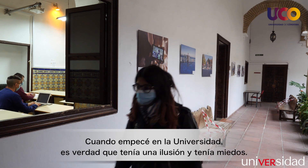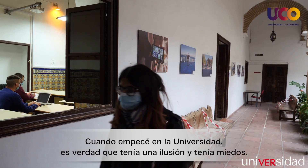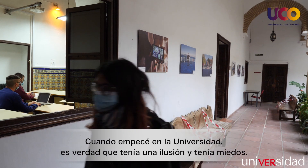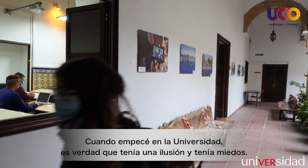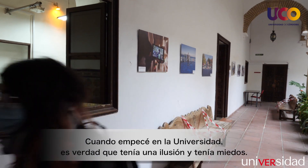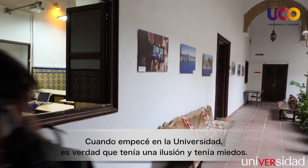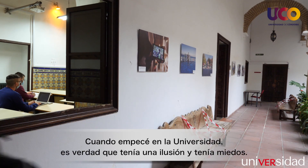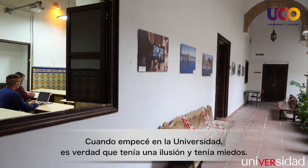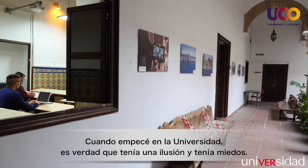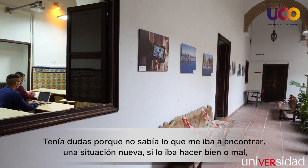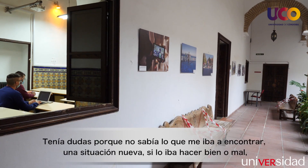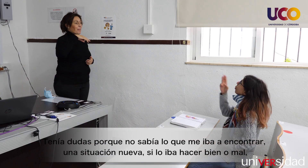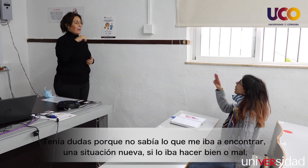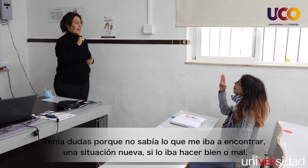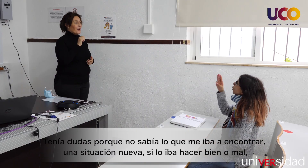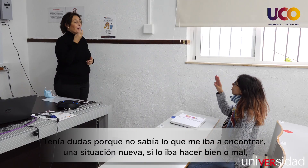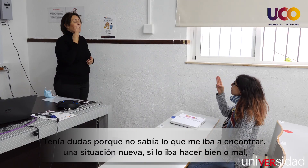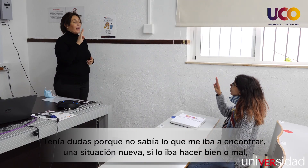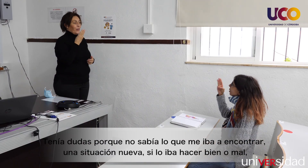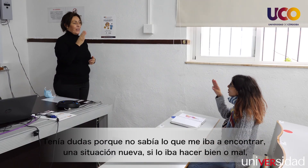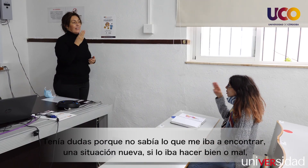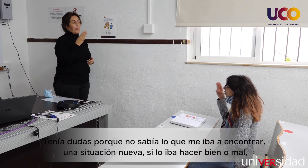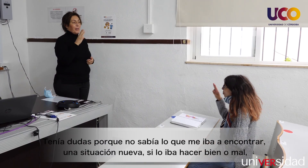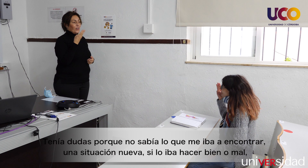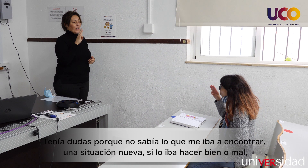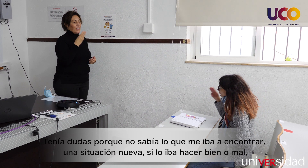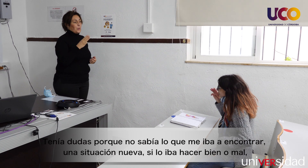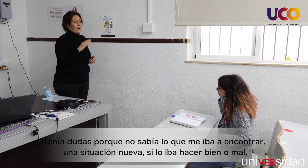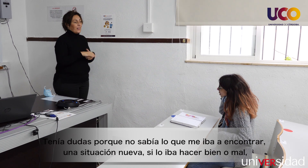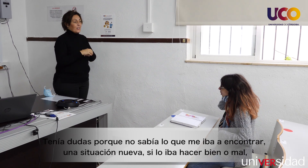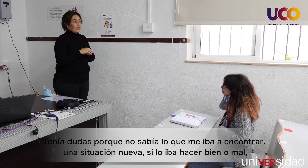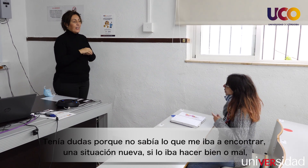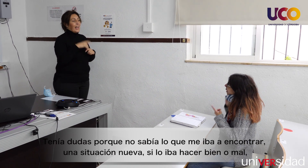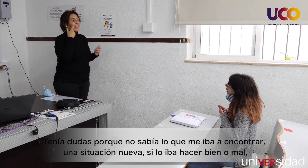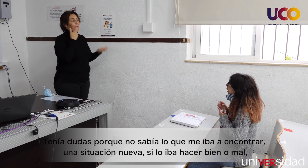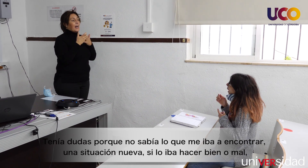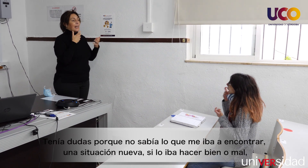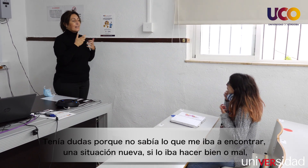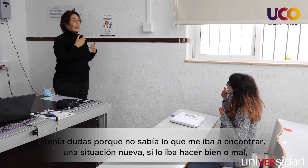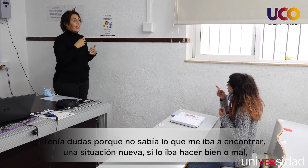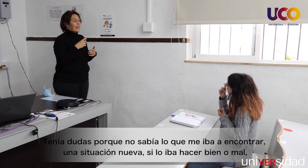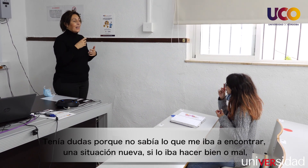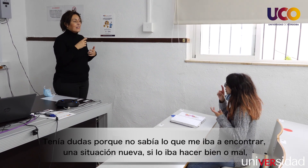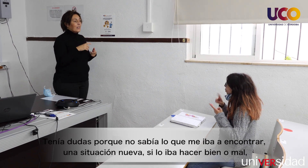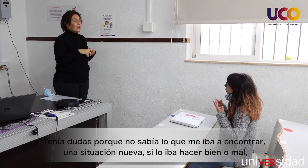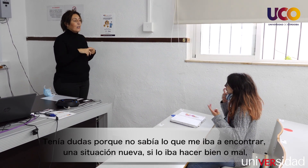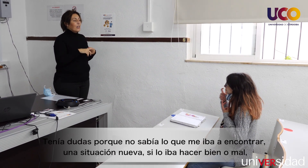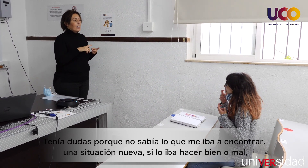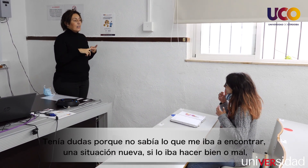y tenía miedo, tenía dudas, porque no sabía exactamente lo que me iba a encontrar. Era una situación nueva, que no sabía si lo iba a